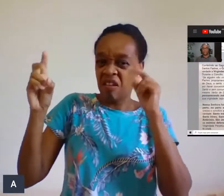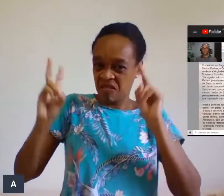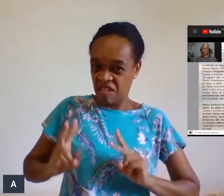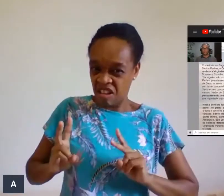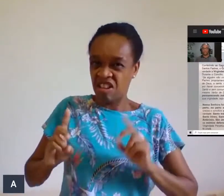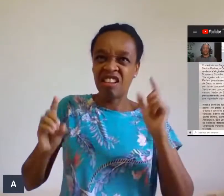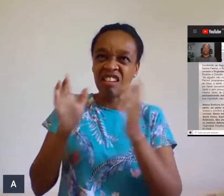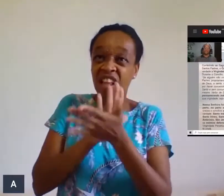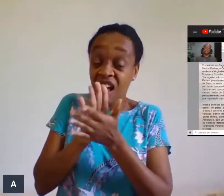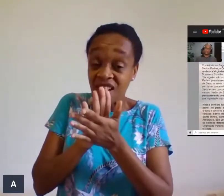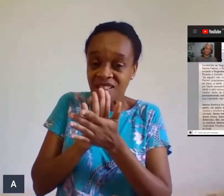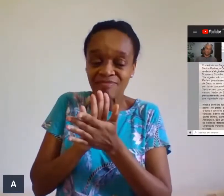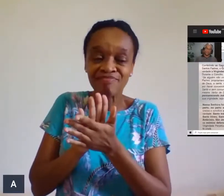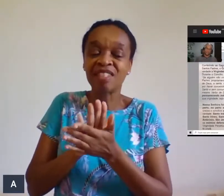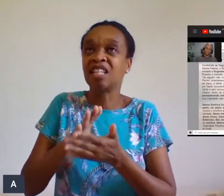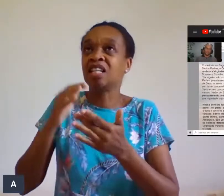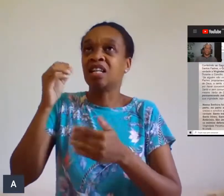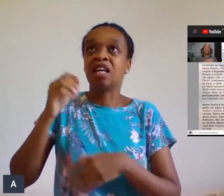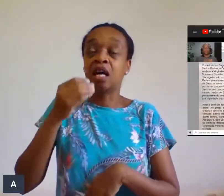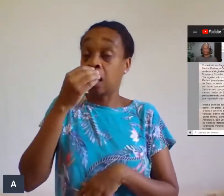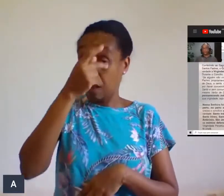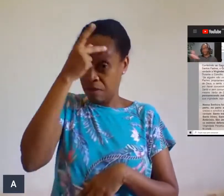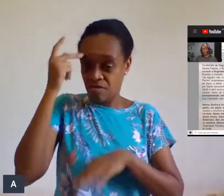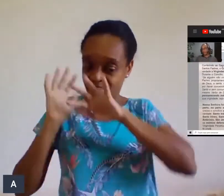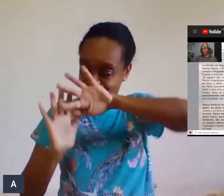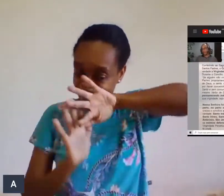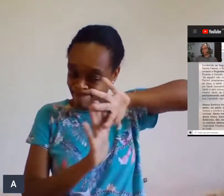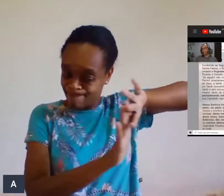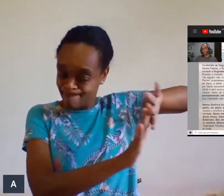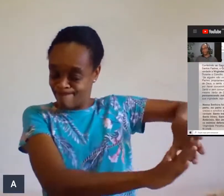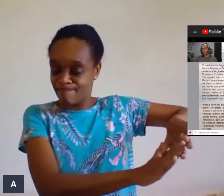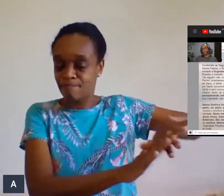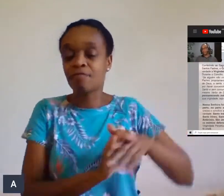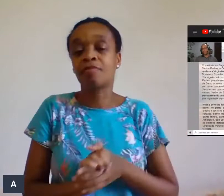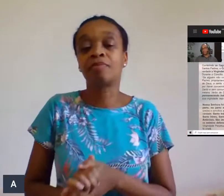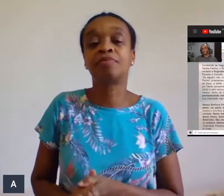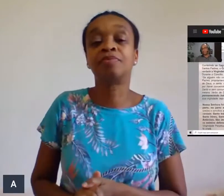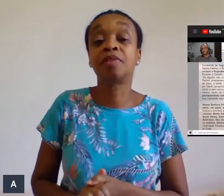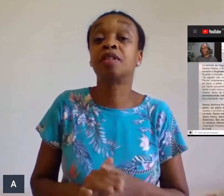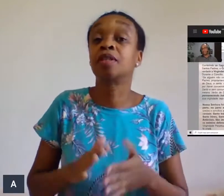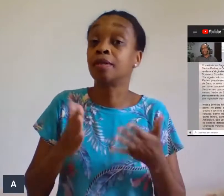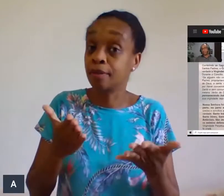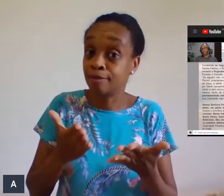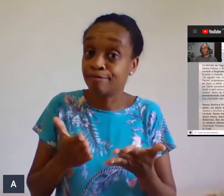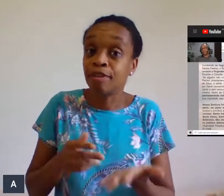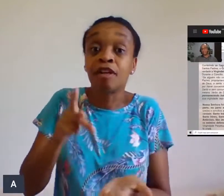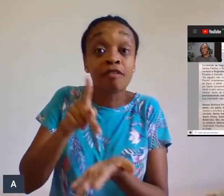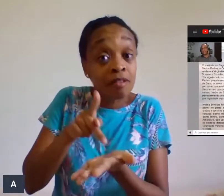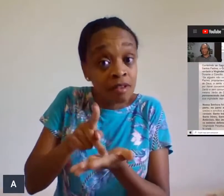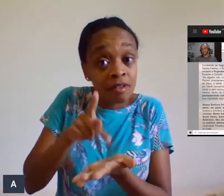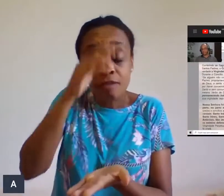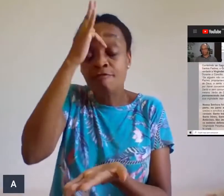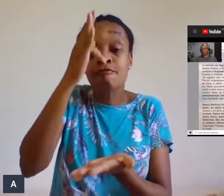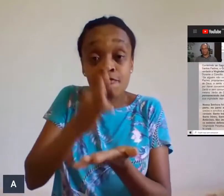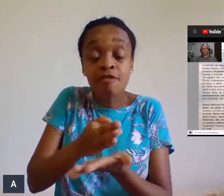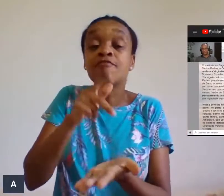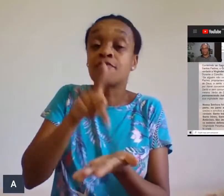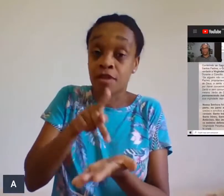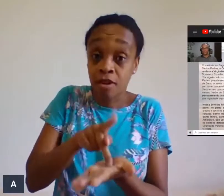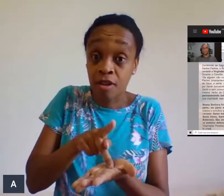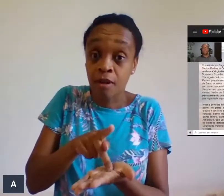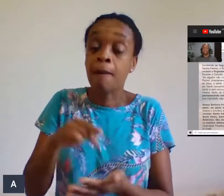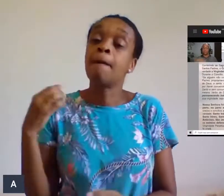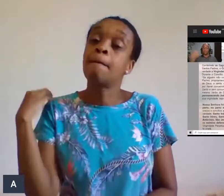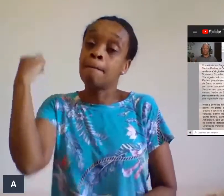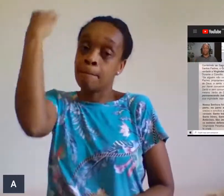virgem, isto é, antes do parto, durante o parto, que nós já vimos Ana Catarina Emmerich descrevendo,